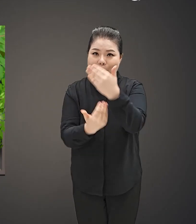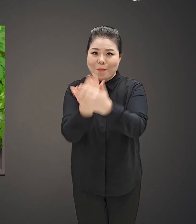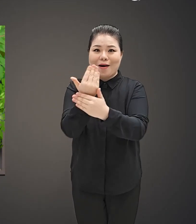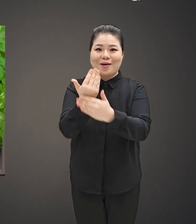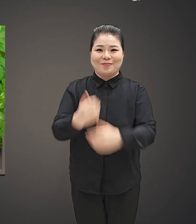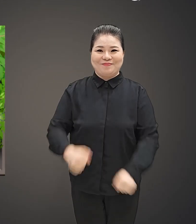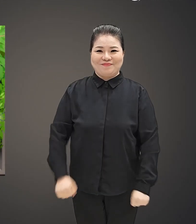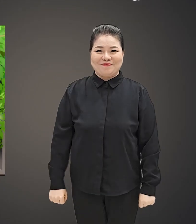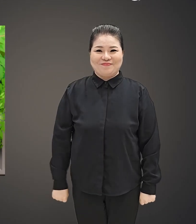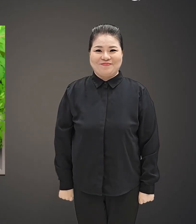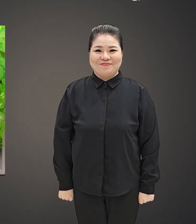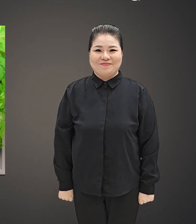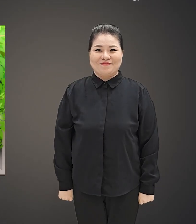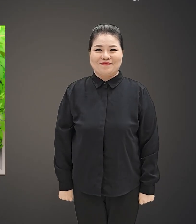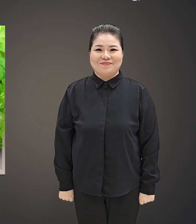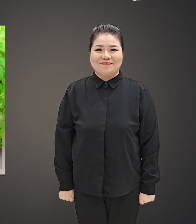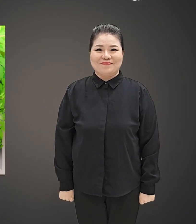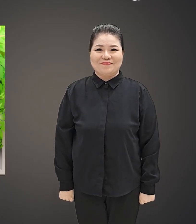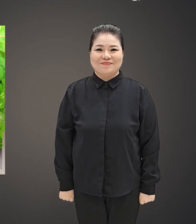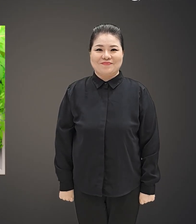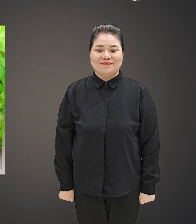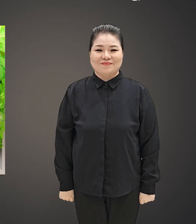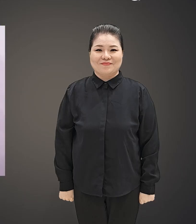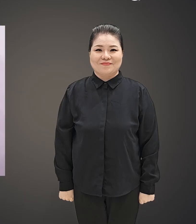못한 광경이 펼쳐지게 되는데,